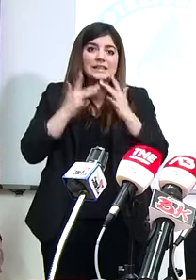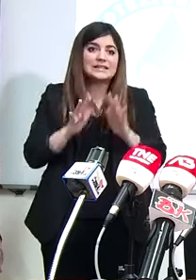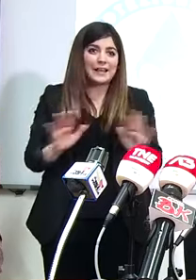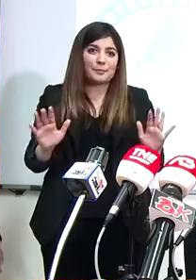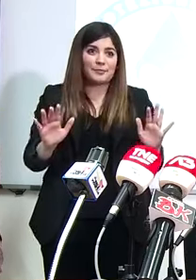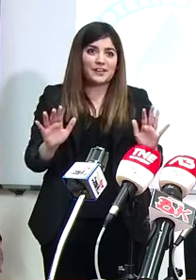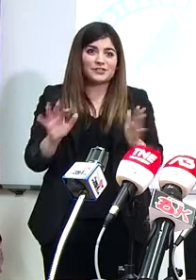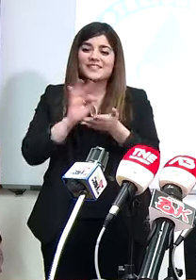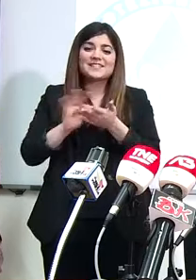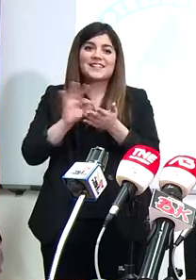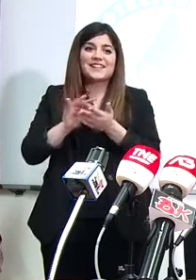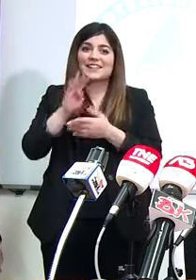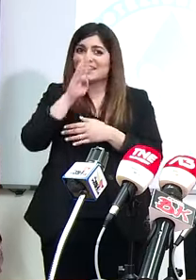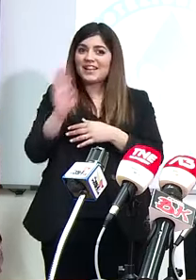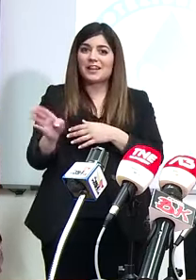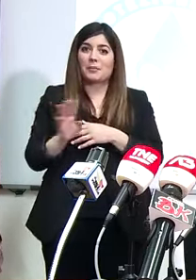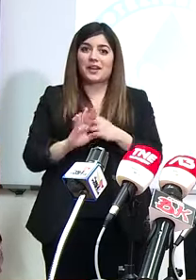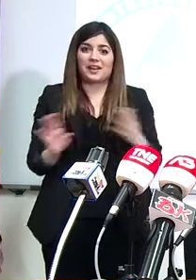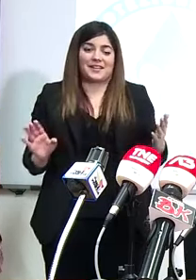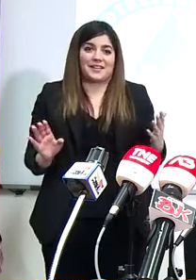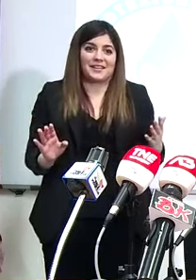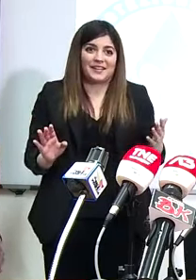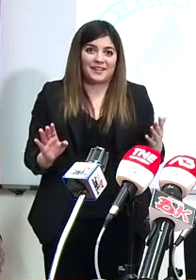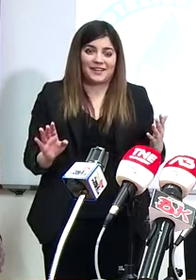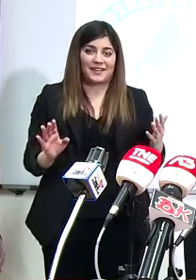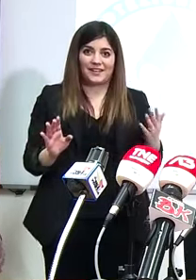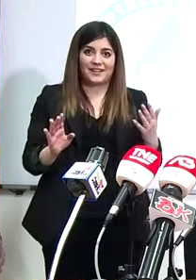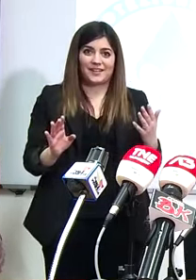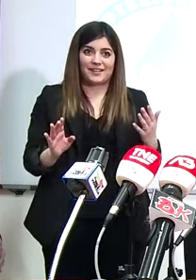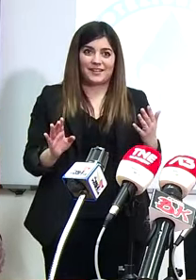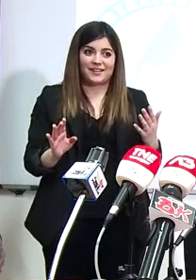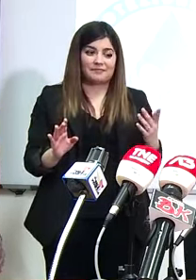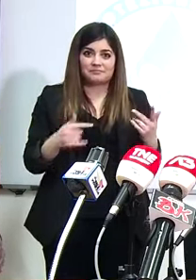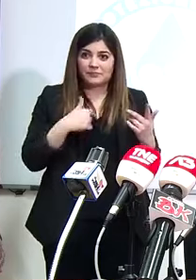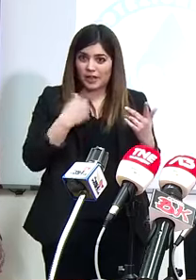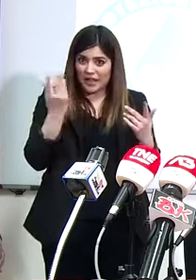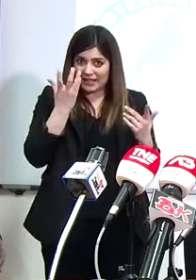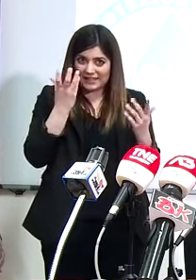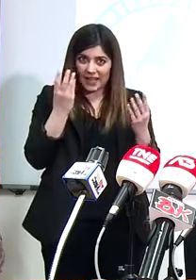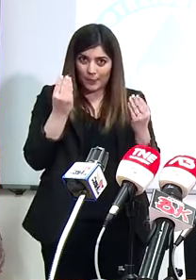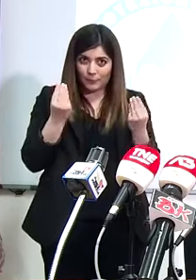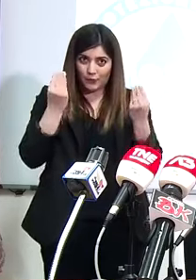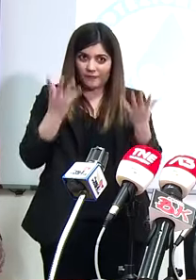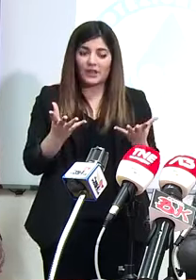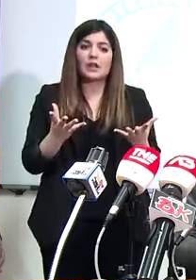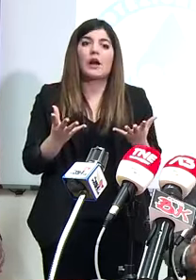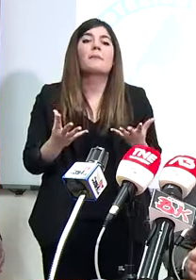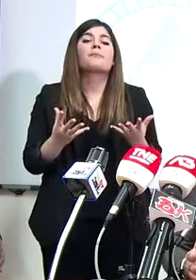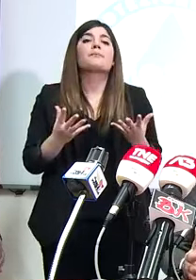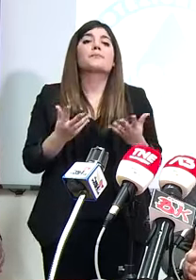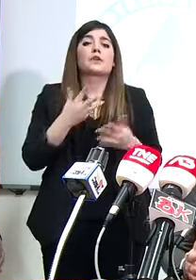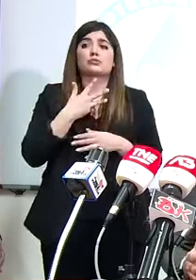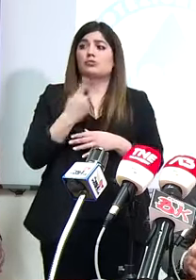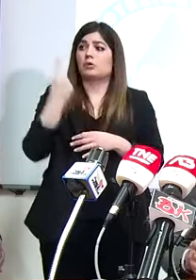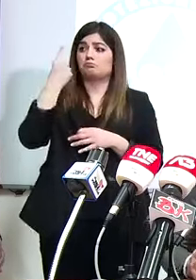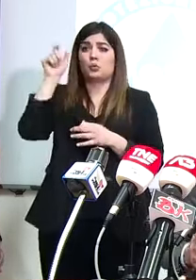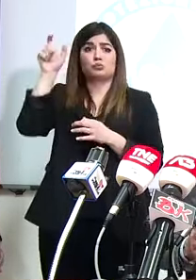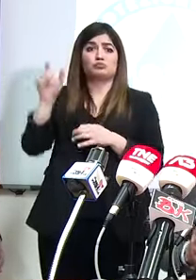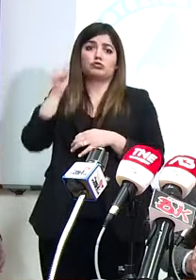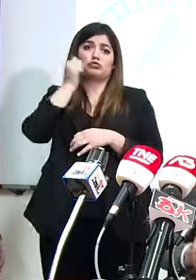la stessa t che ve lo posso anche dire vi ho fatto un esempio che proprio tutto veneto di un genitore che